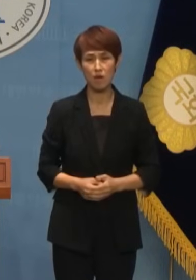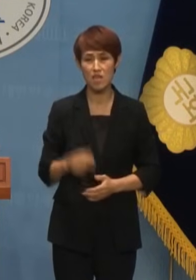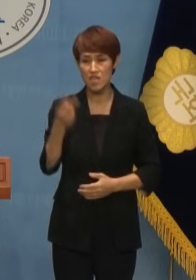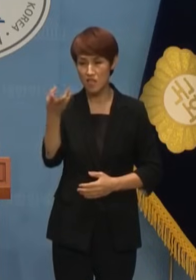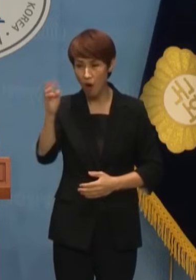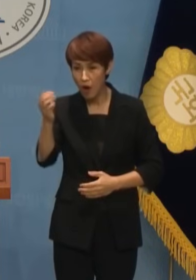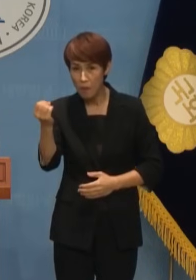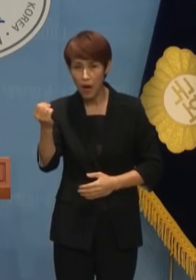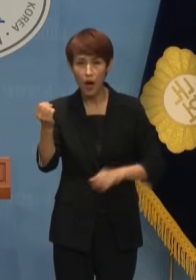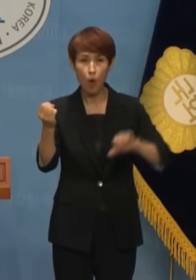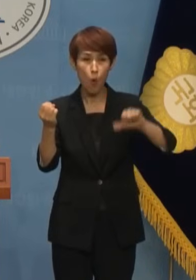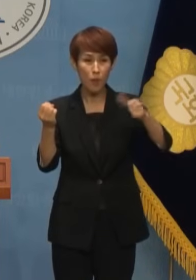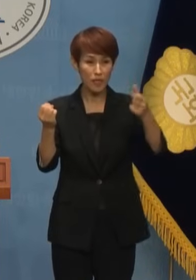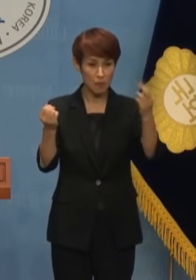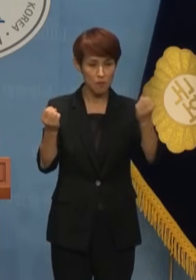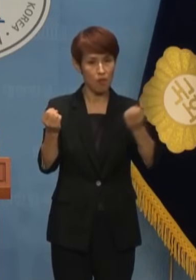않습니까?